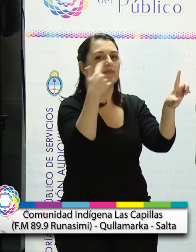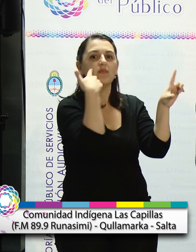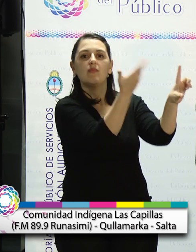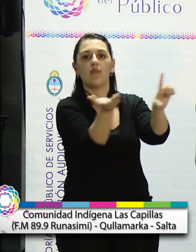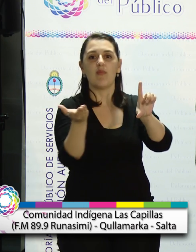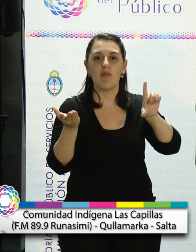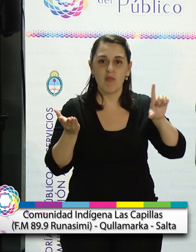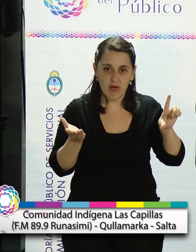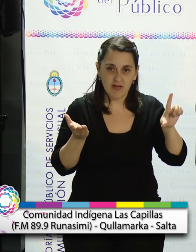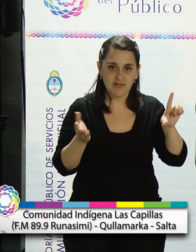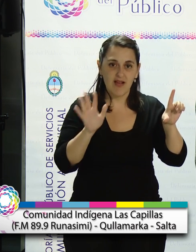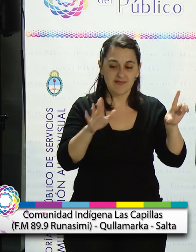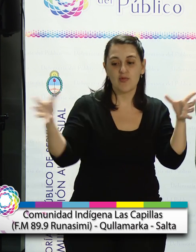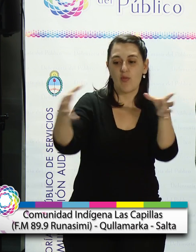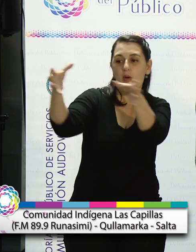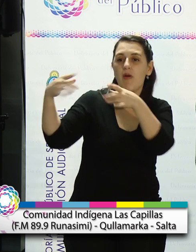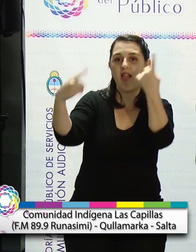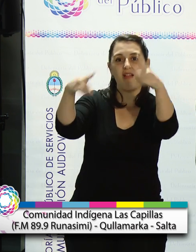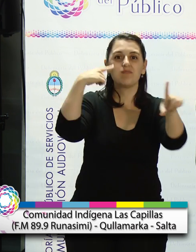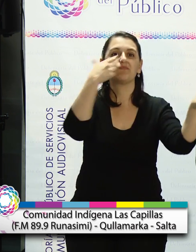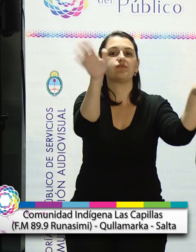tenemos los pueblos indígenas.